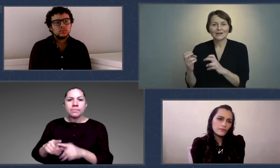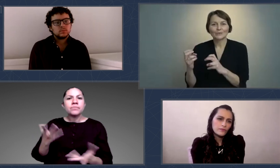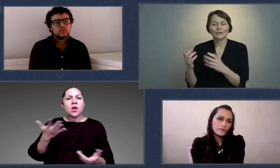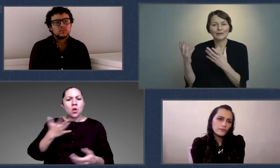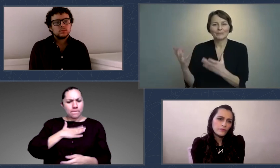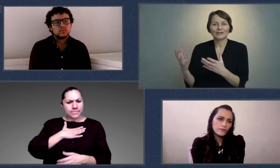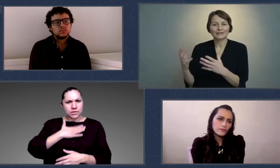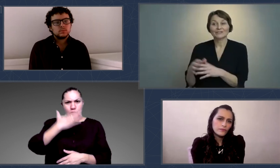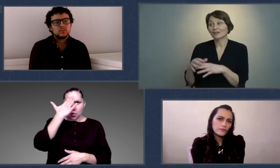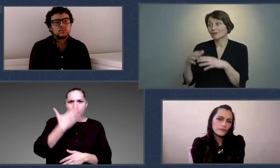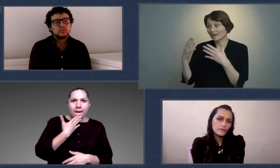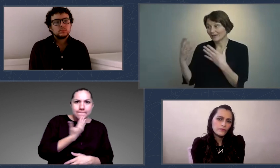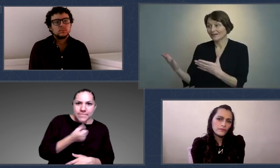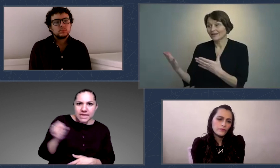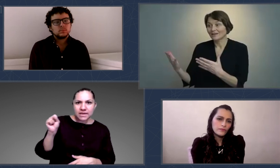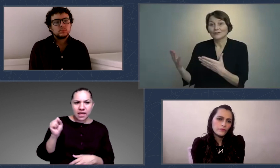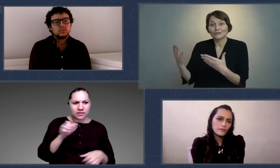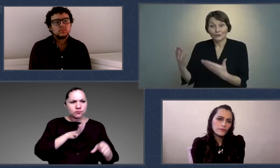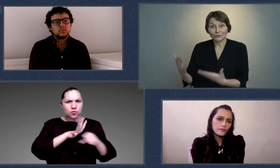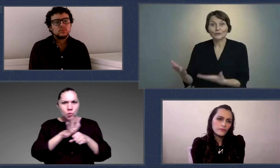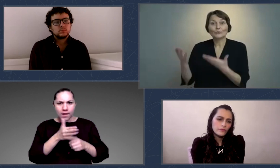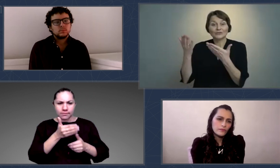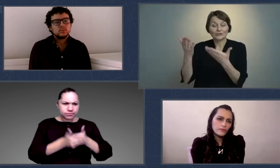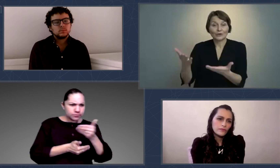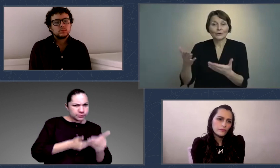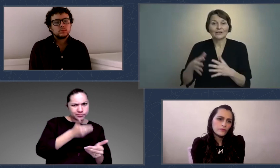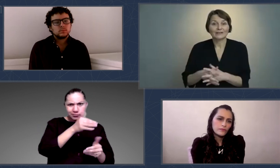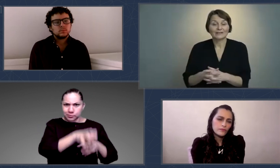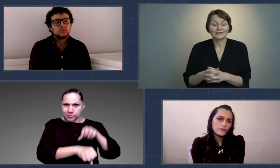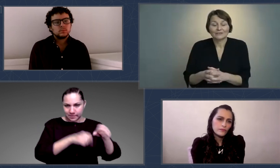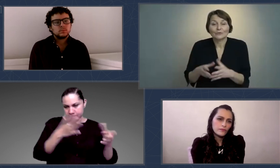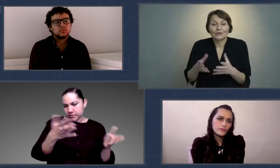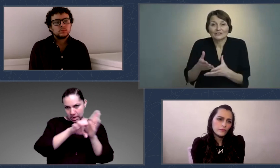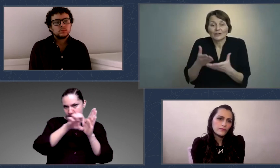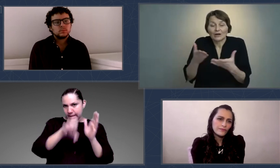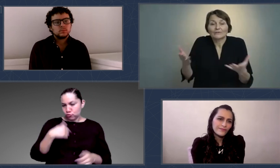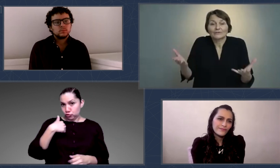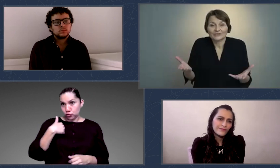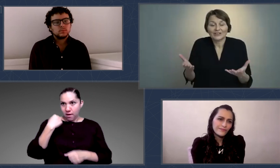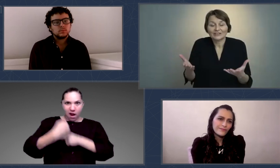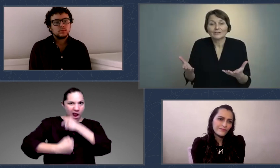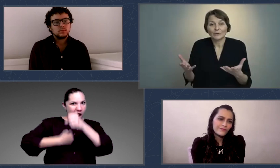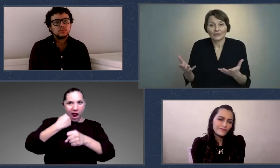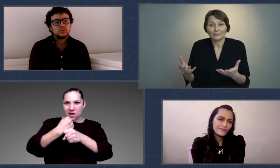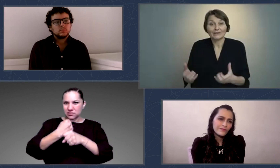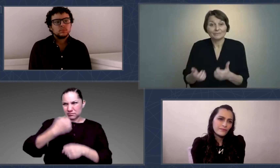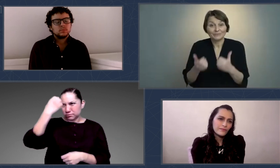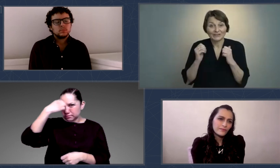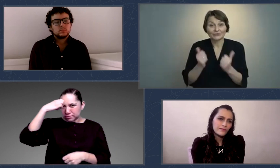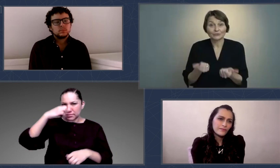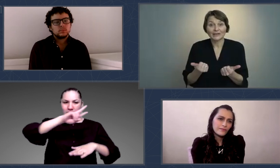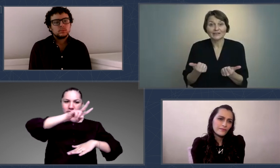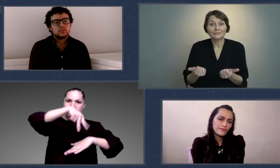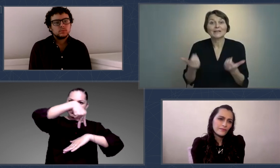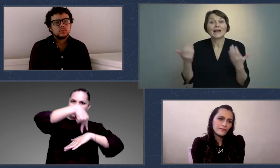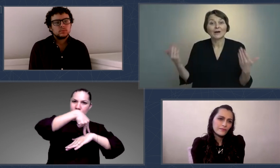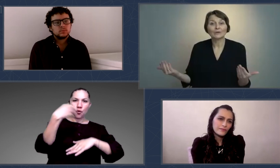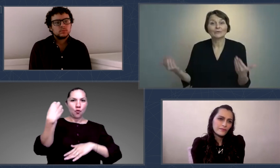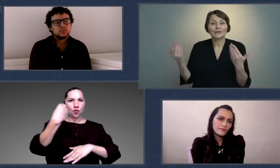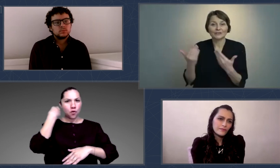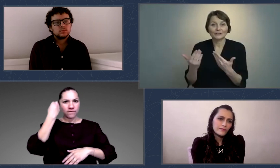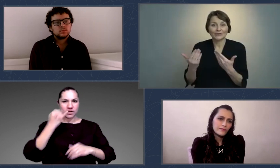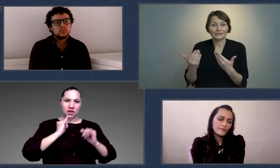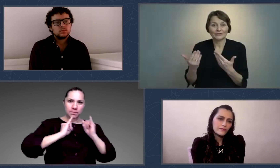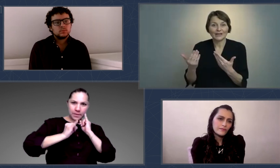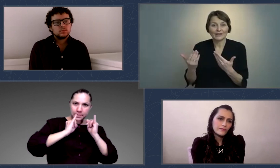tengo compañeros que tienen menos experiencia en interpretación de conferencias. Yo tengo mucha experiencia en eso, entonces yo aprovecho esta oportunidad